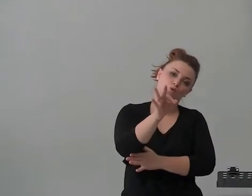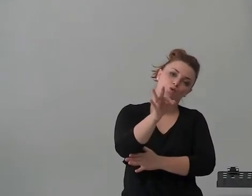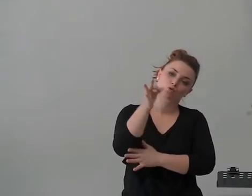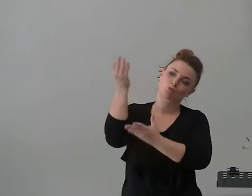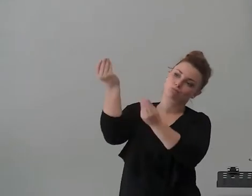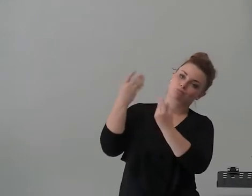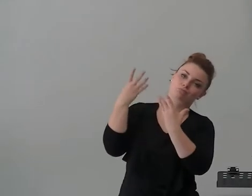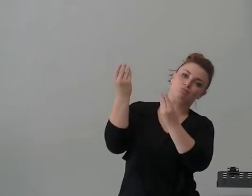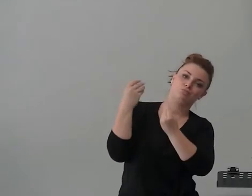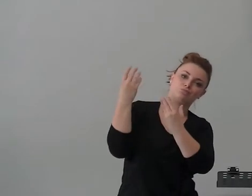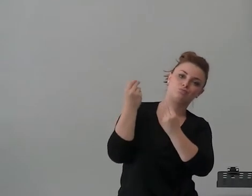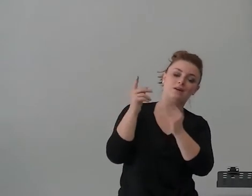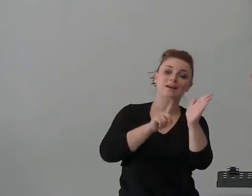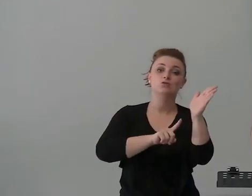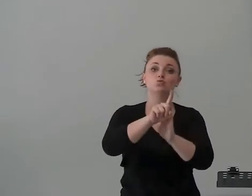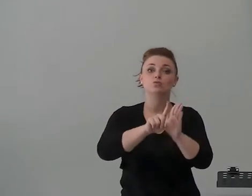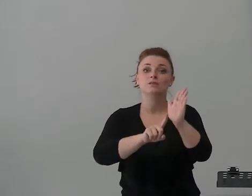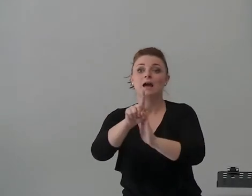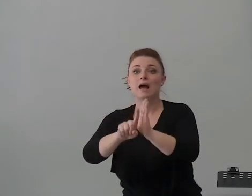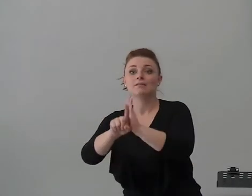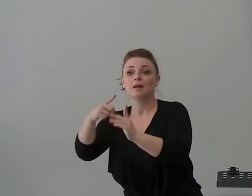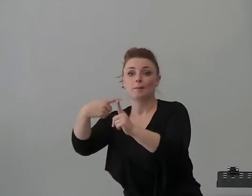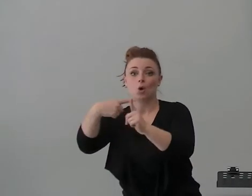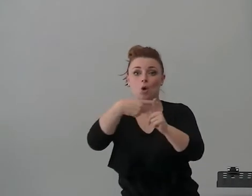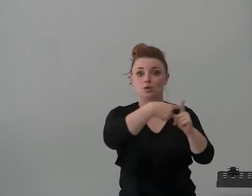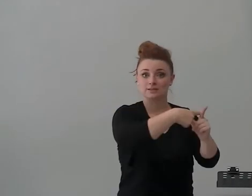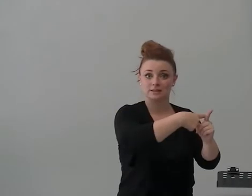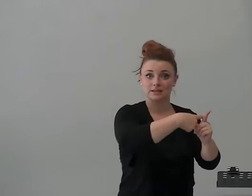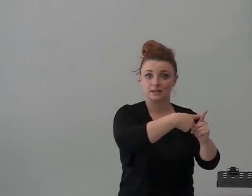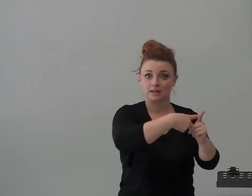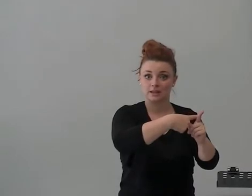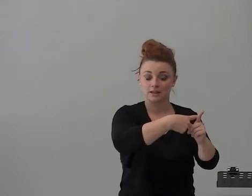lasciamo il risultato a lui. Cambiaci, Signore.